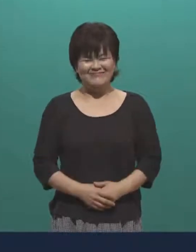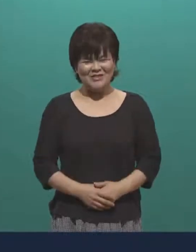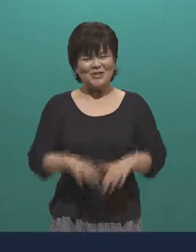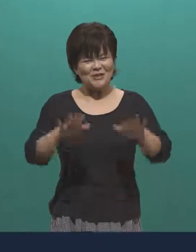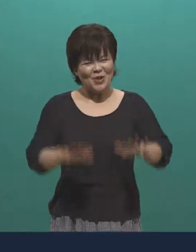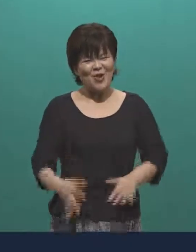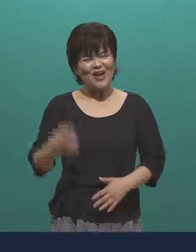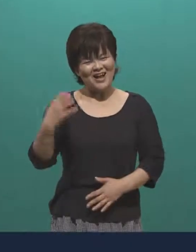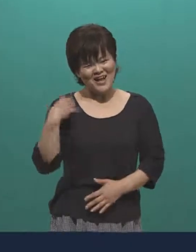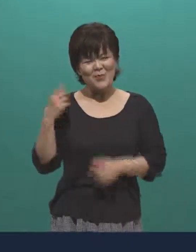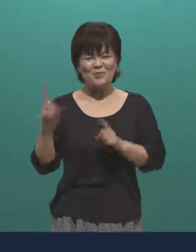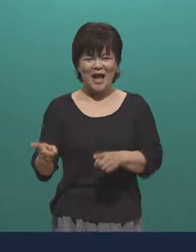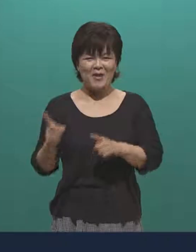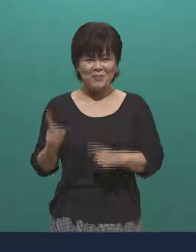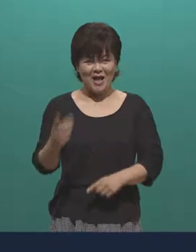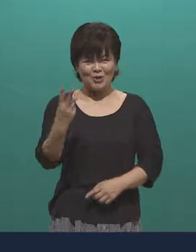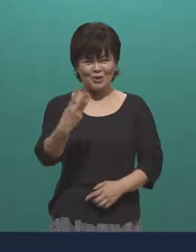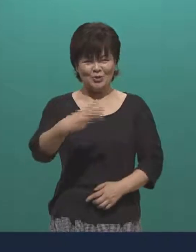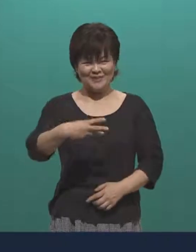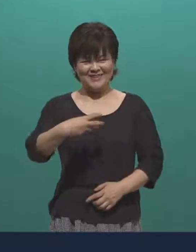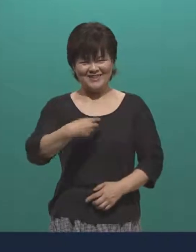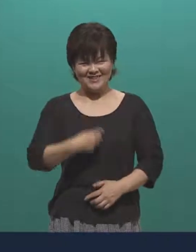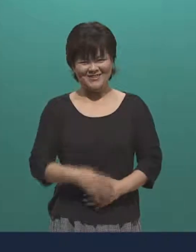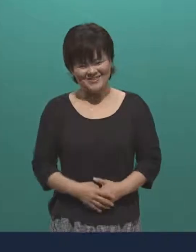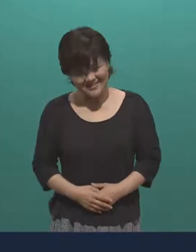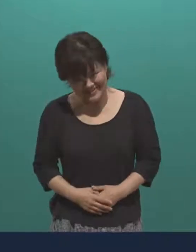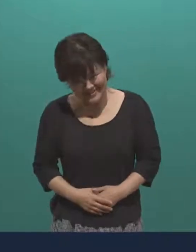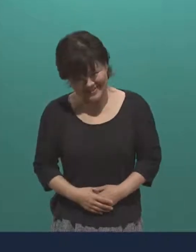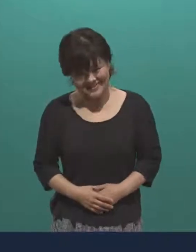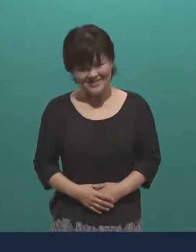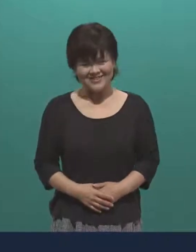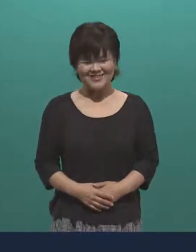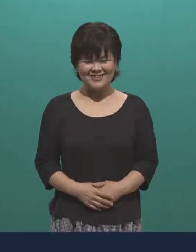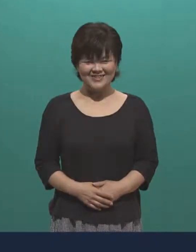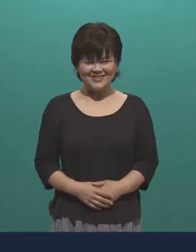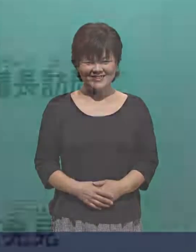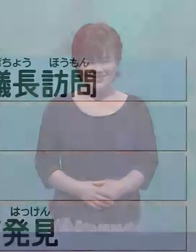。今日は万馬由美がお伝えします。